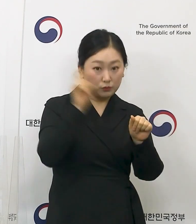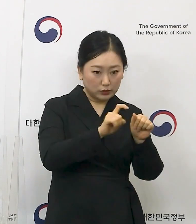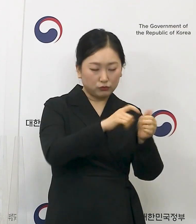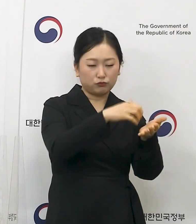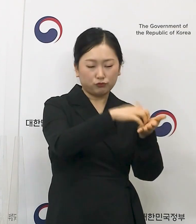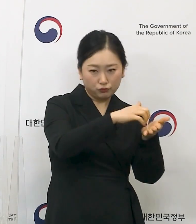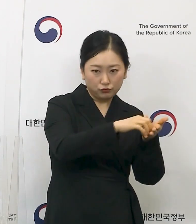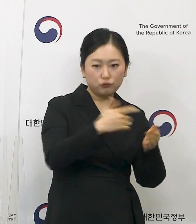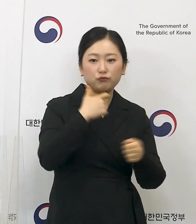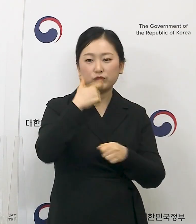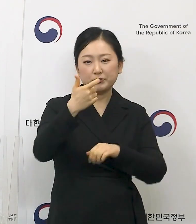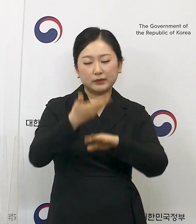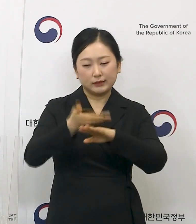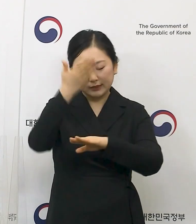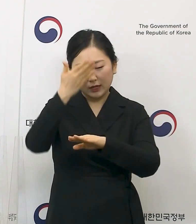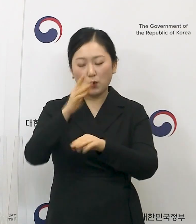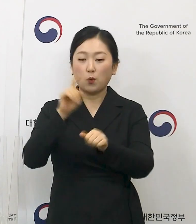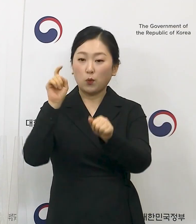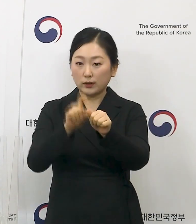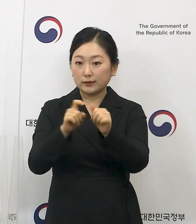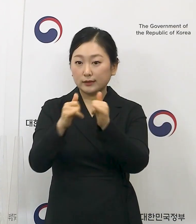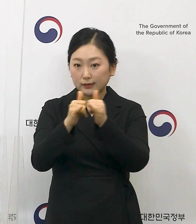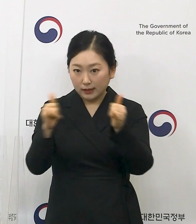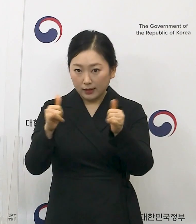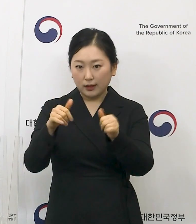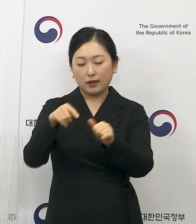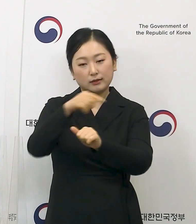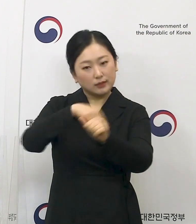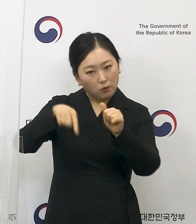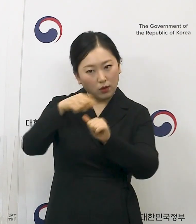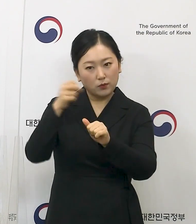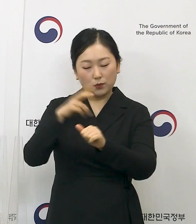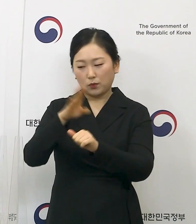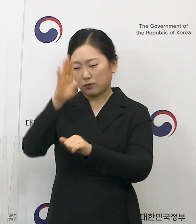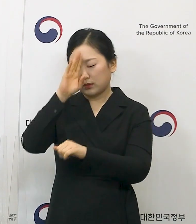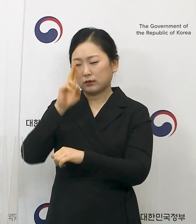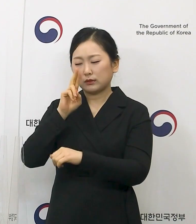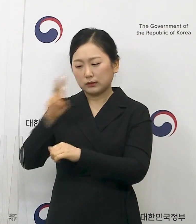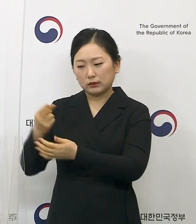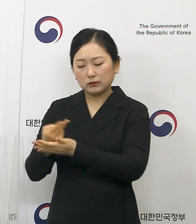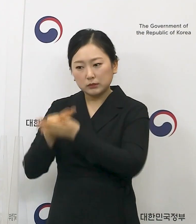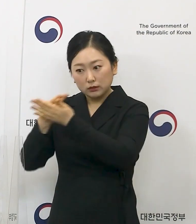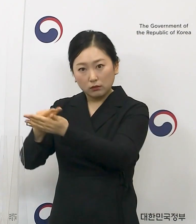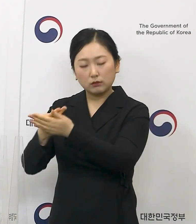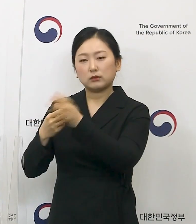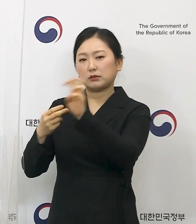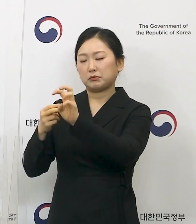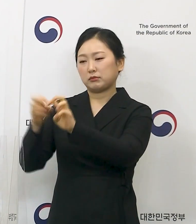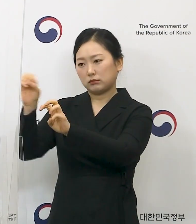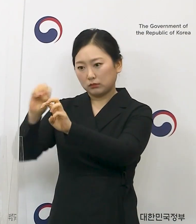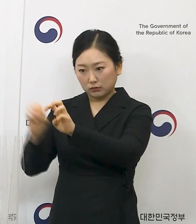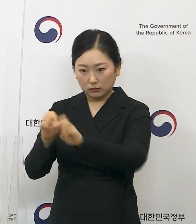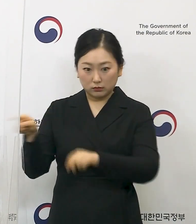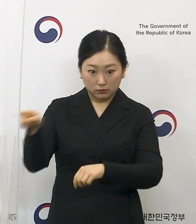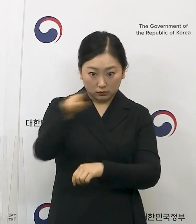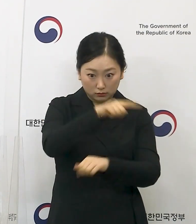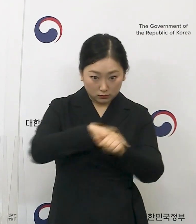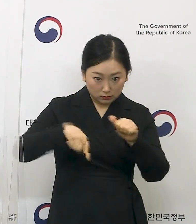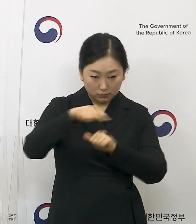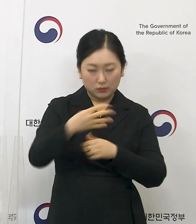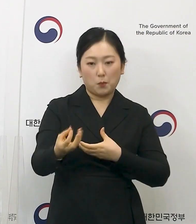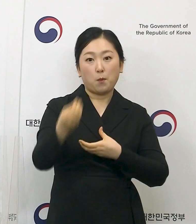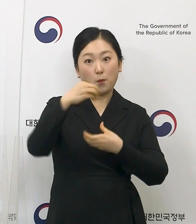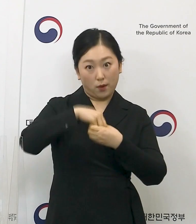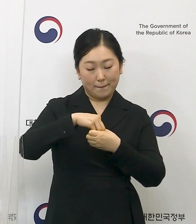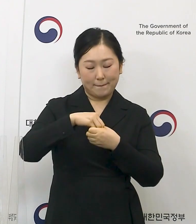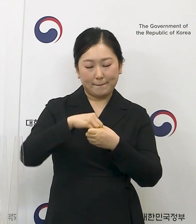규모와 60세 이상 확진자 현황을 참고하고 현재 중환자 병상 가동률이 30%대로 유지되고 있는 상황을